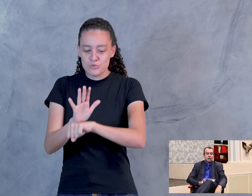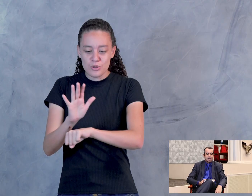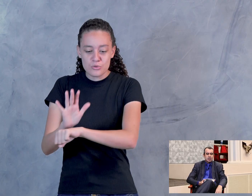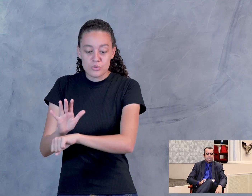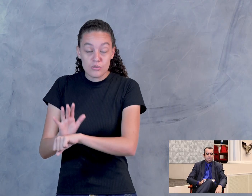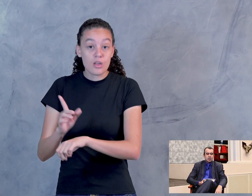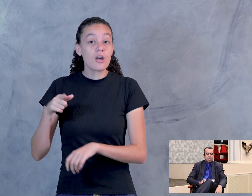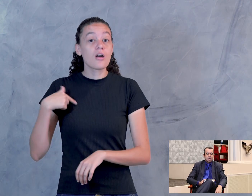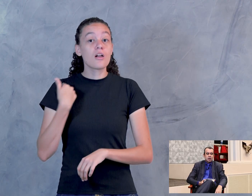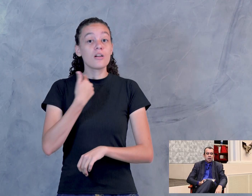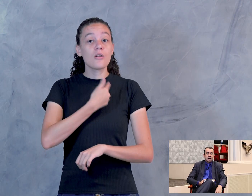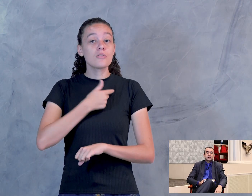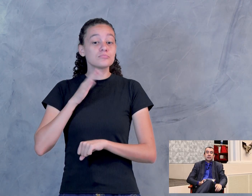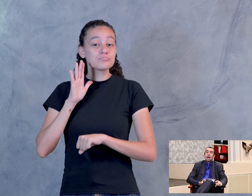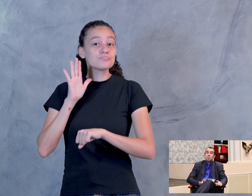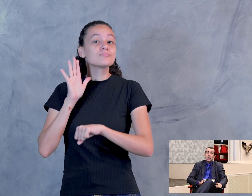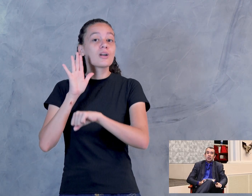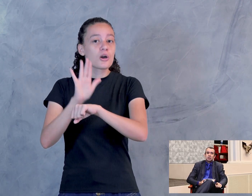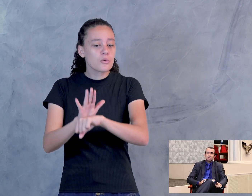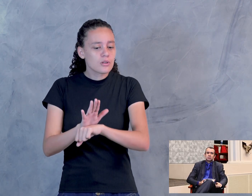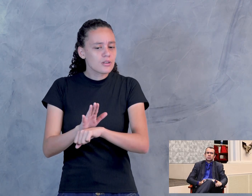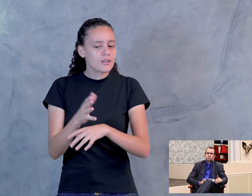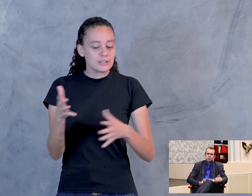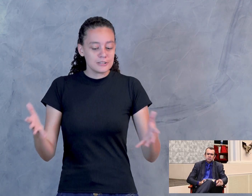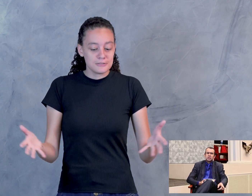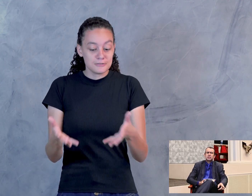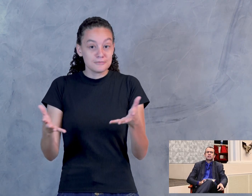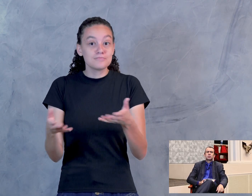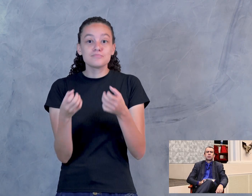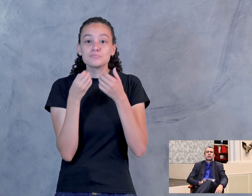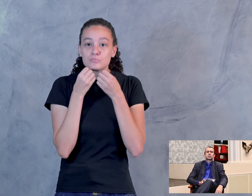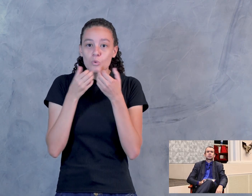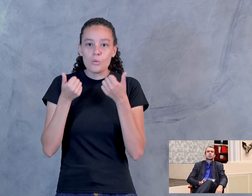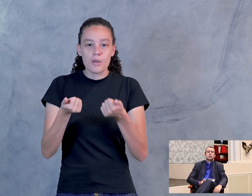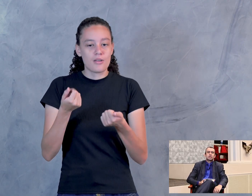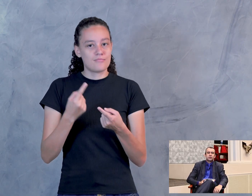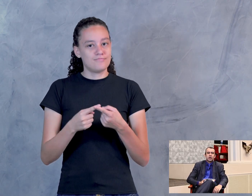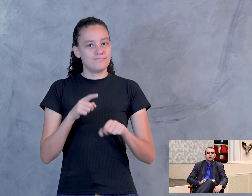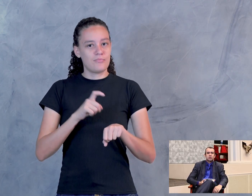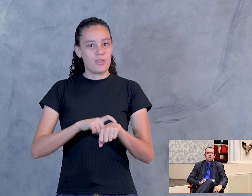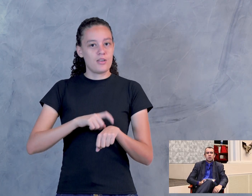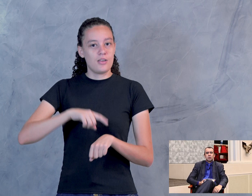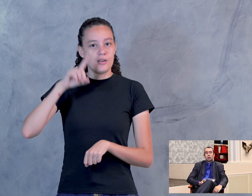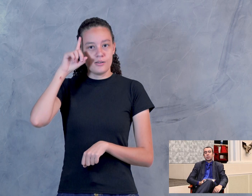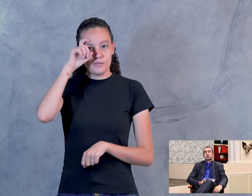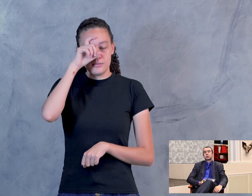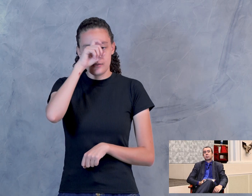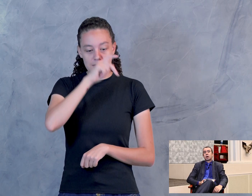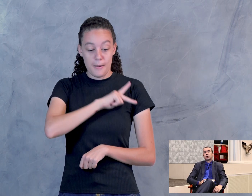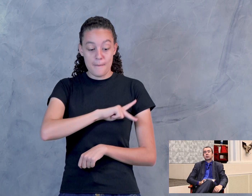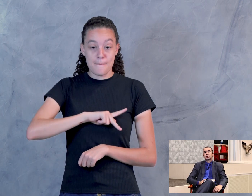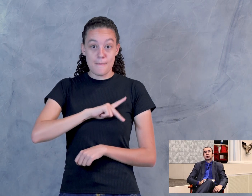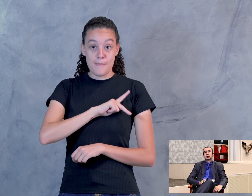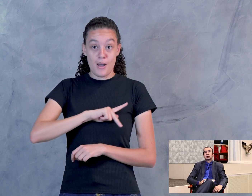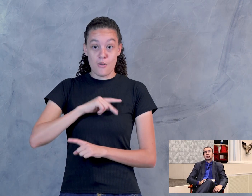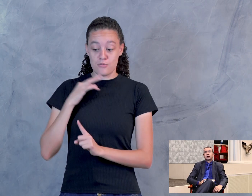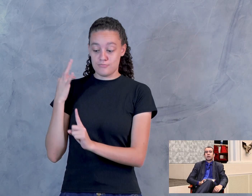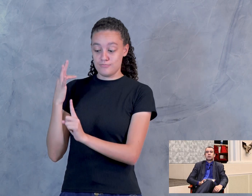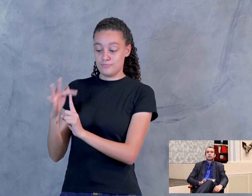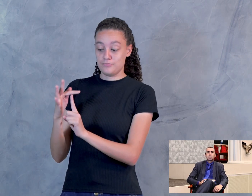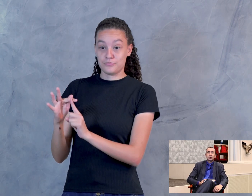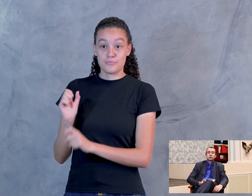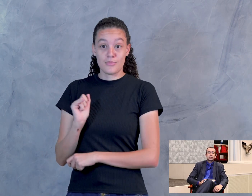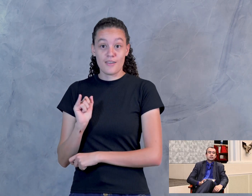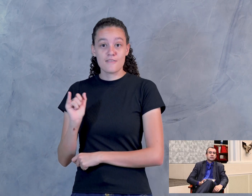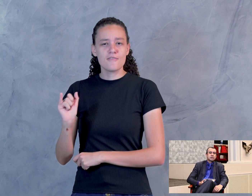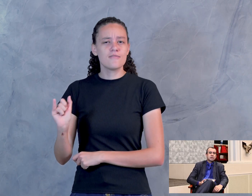dessa terra a estar bem nesse momento tão adverso. O apóstolo Paulo,